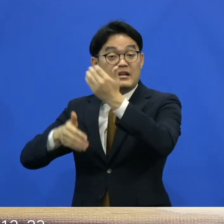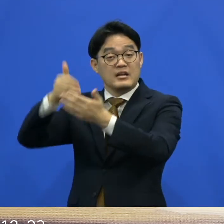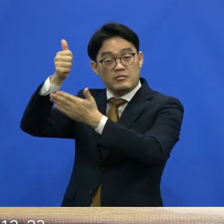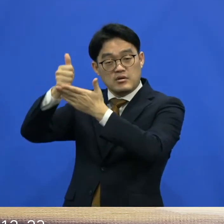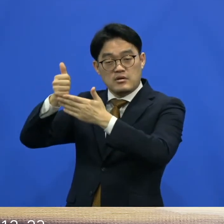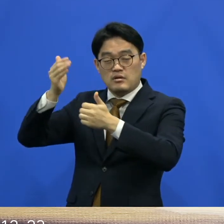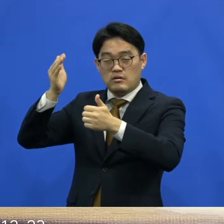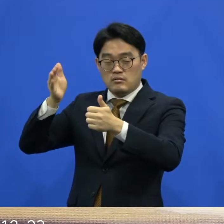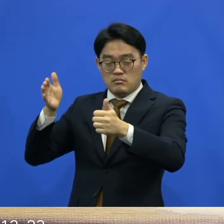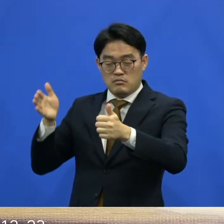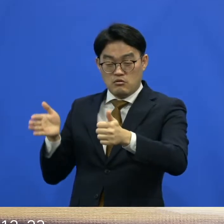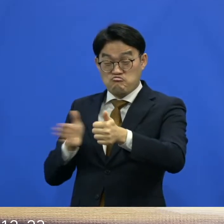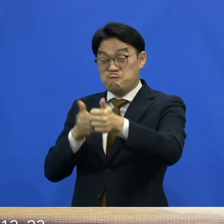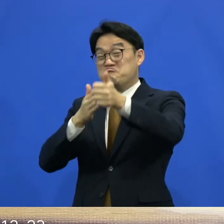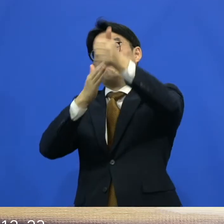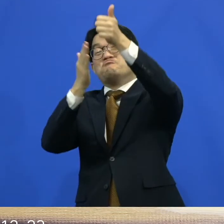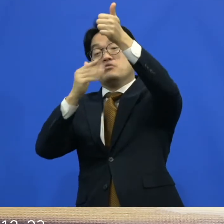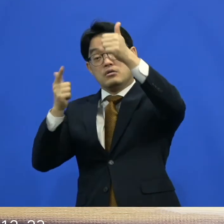없어요.